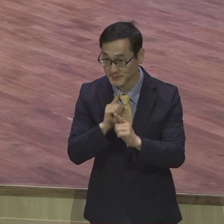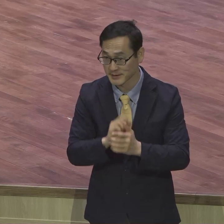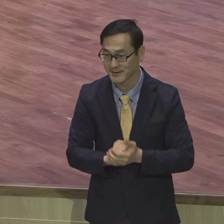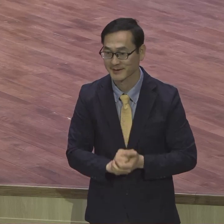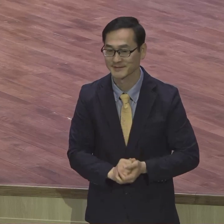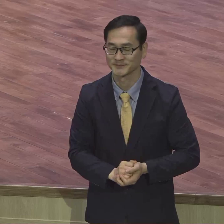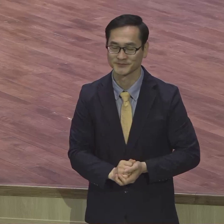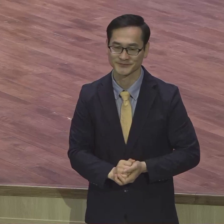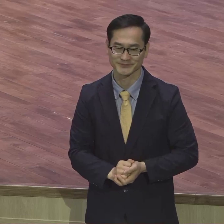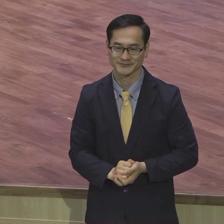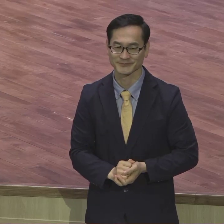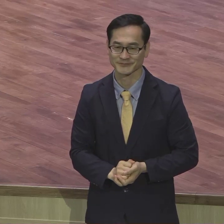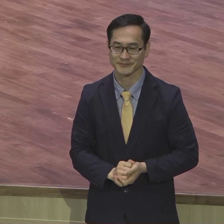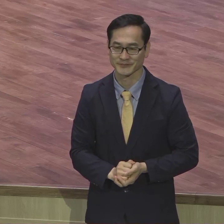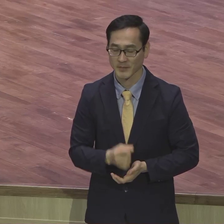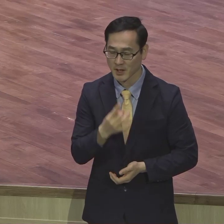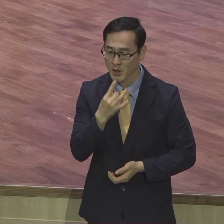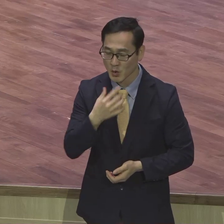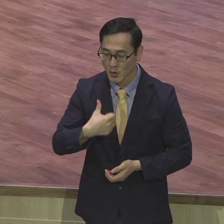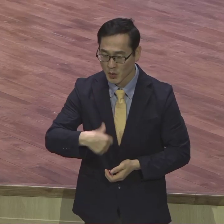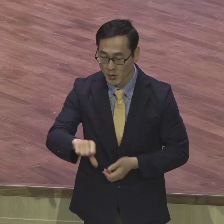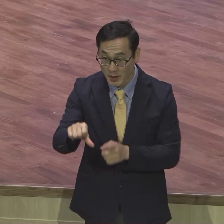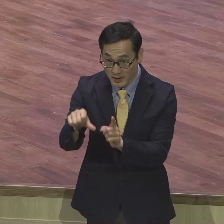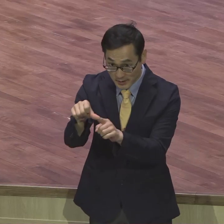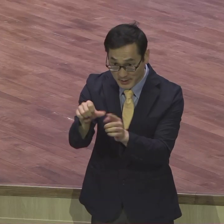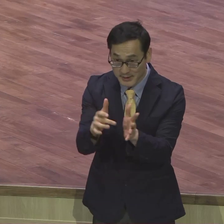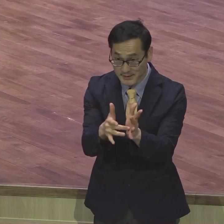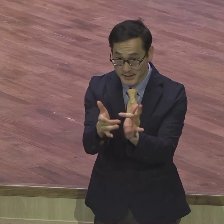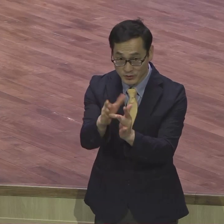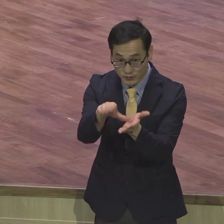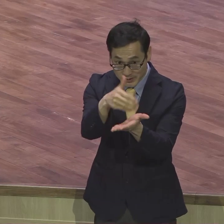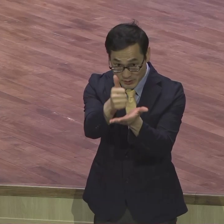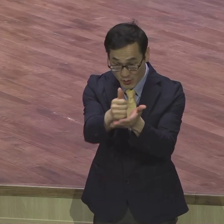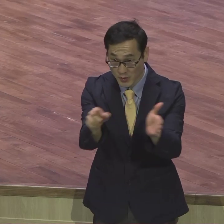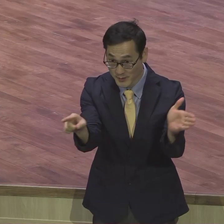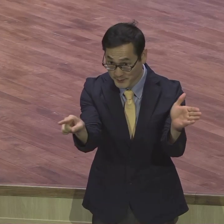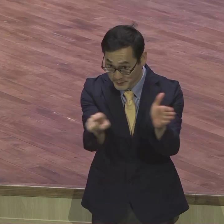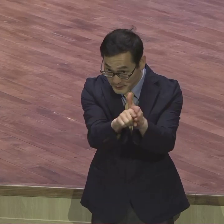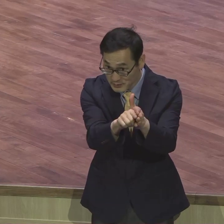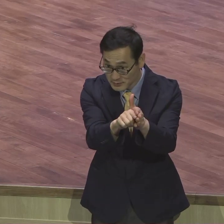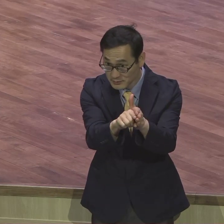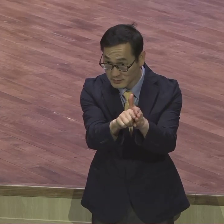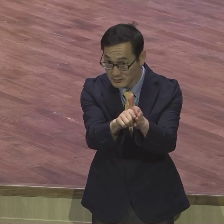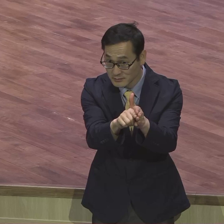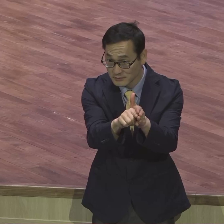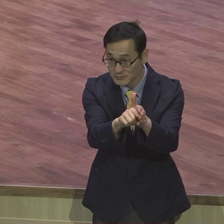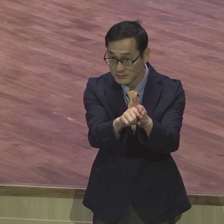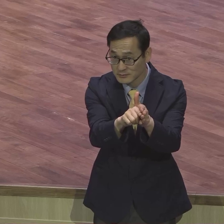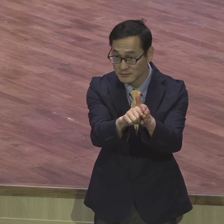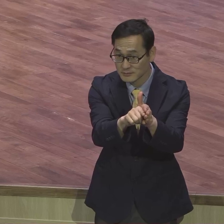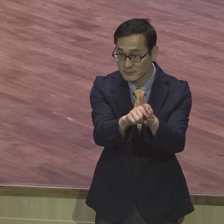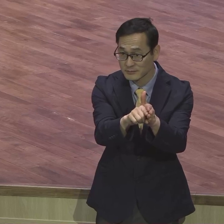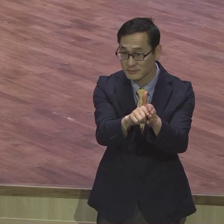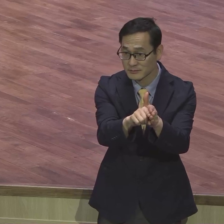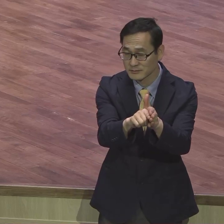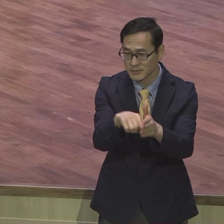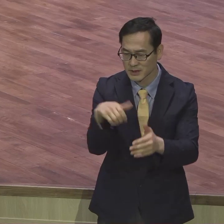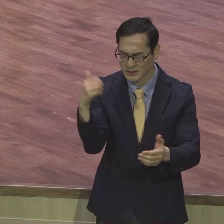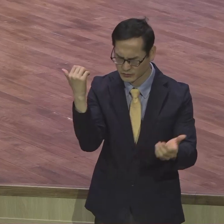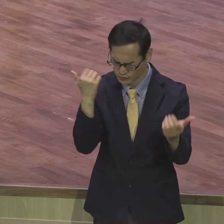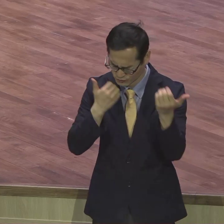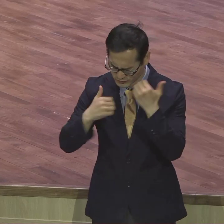독생자 예수 그리스도를 믿기만 하면 믿기만 하면 누구든지